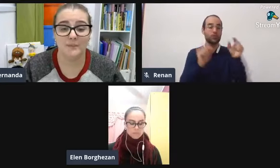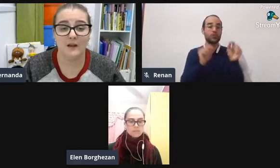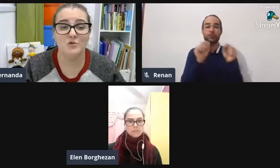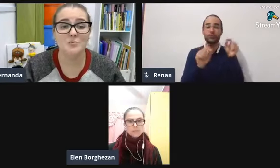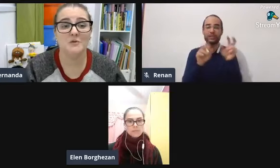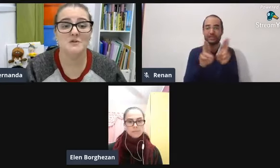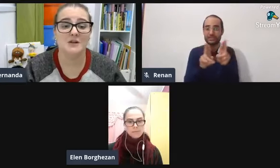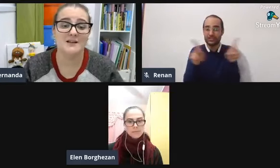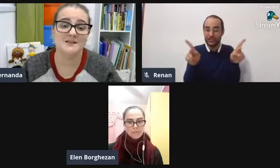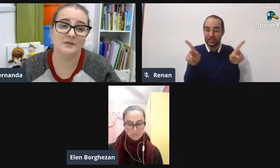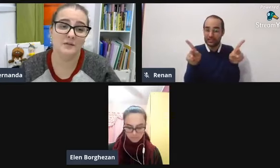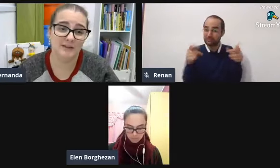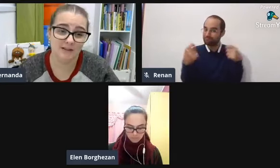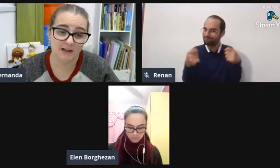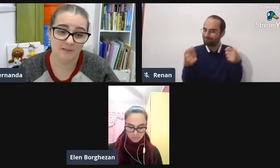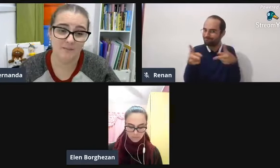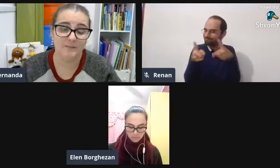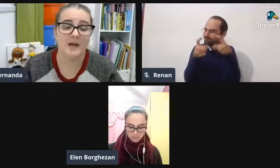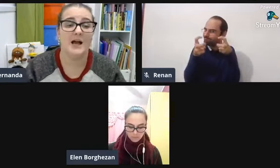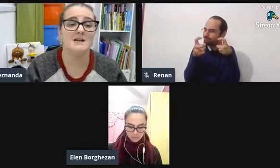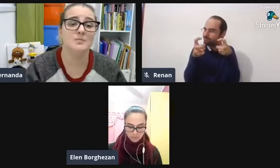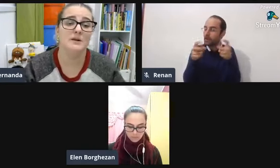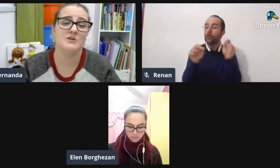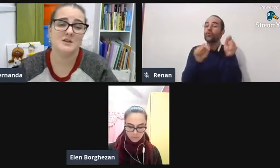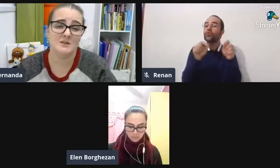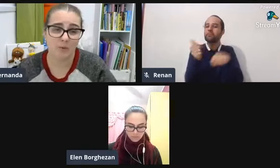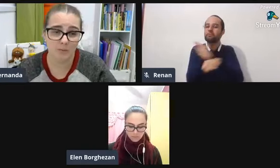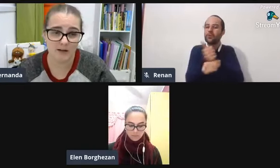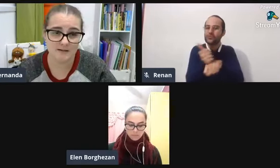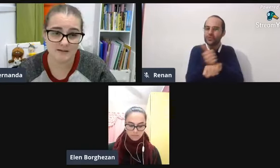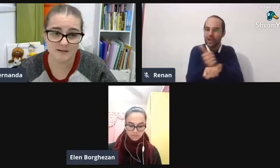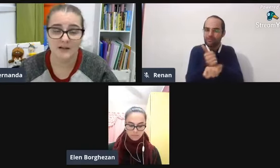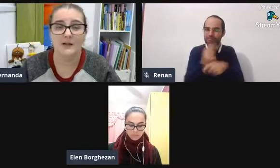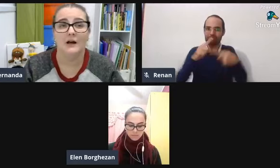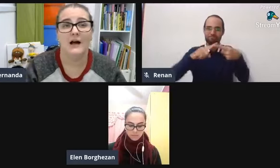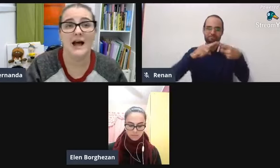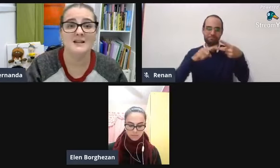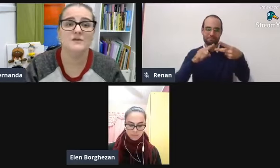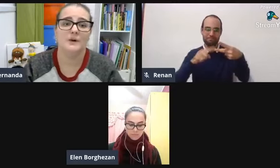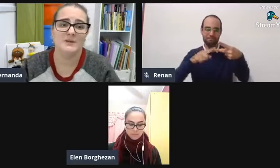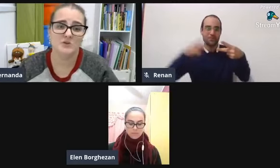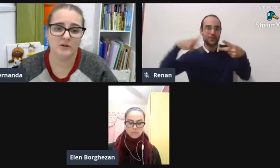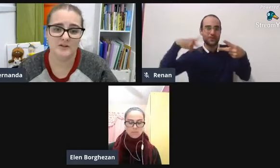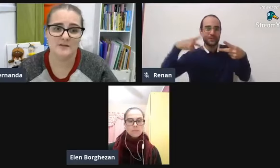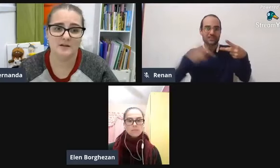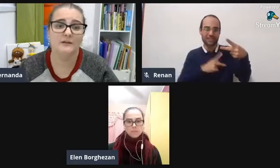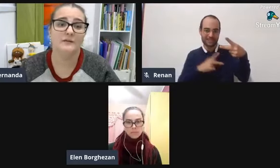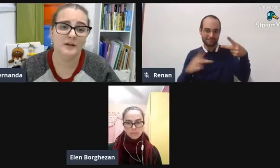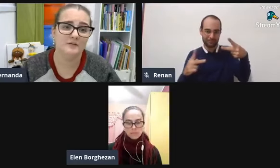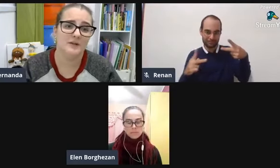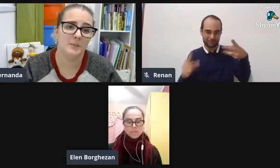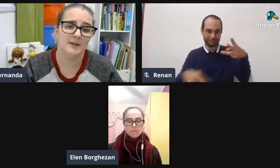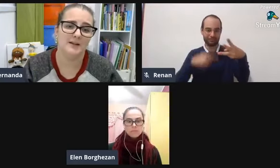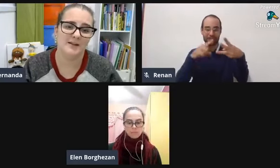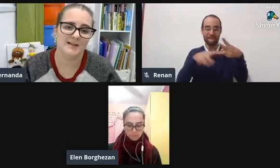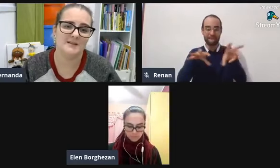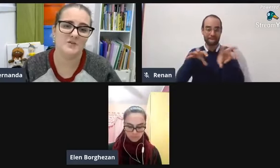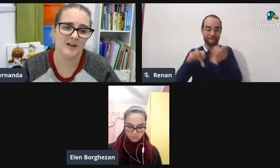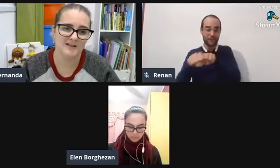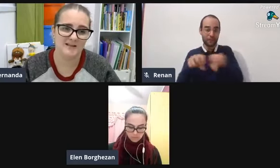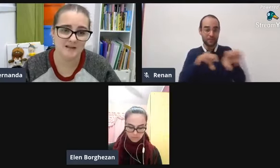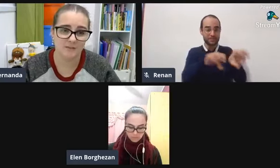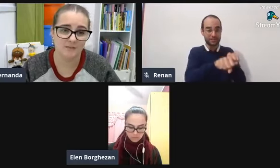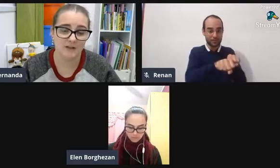aqui? Os profissionais que vão atender, as políticas públicas, as formações vão depender